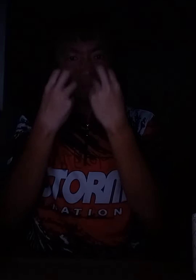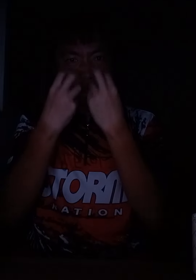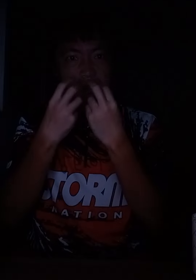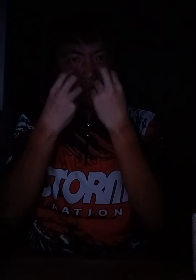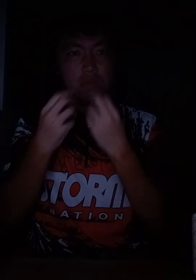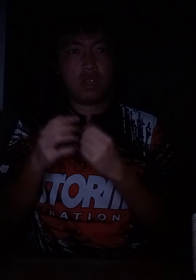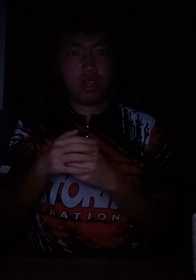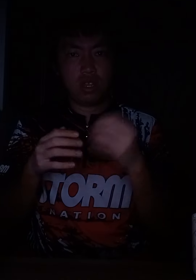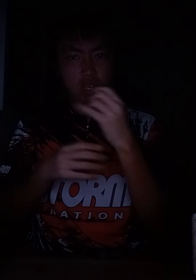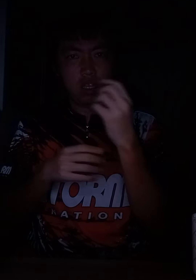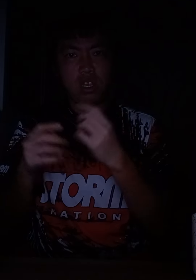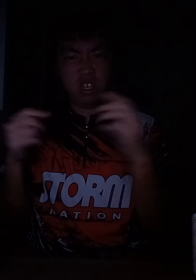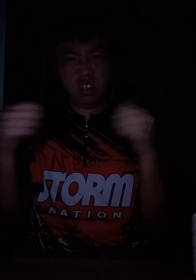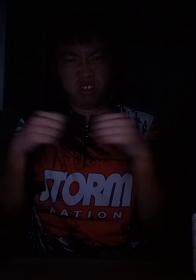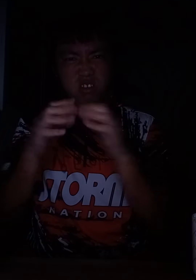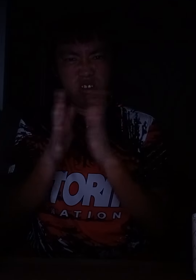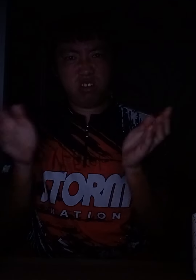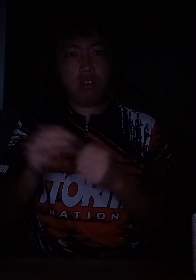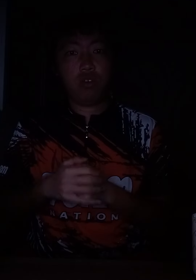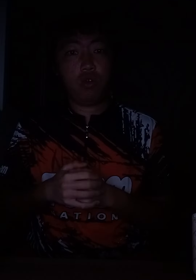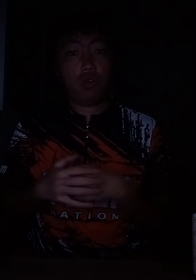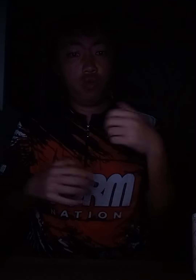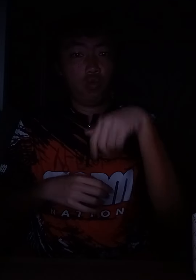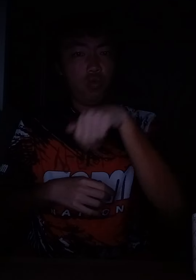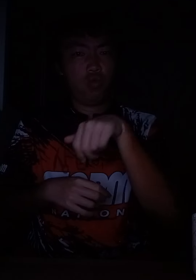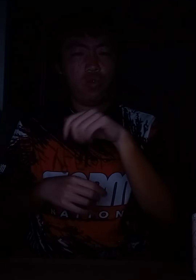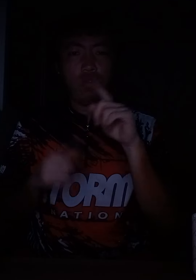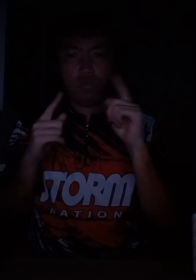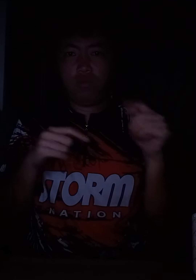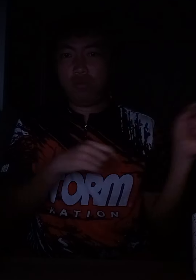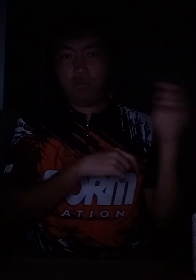말에 공강이가 시작됐고 경찰까지 출동했습니다.